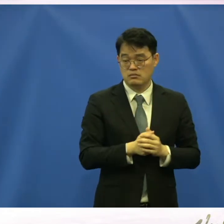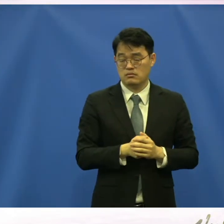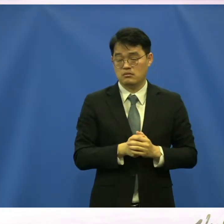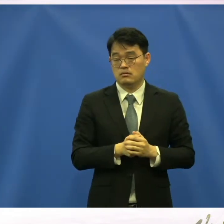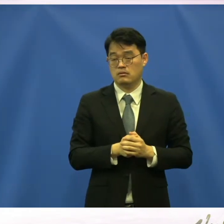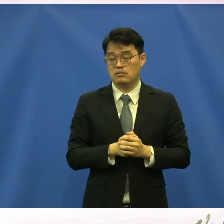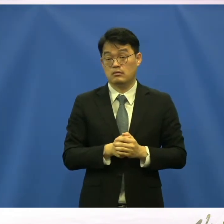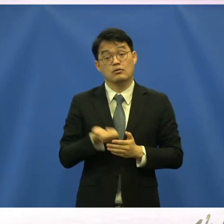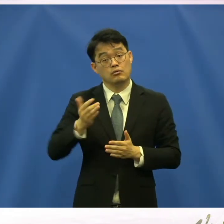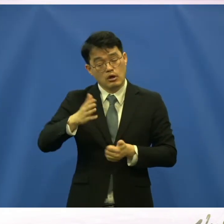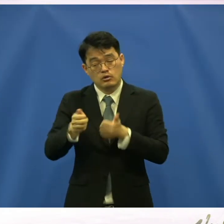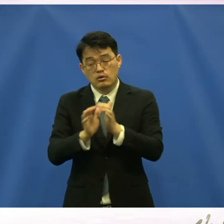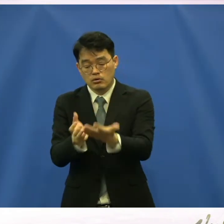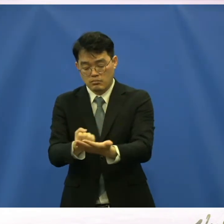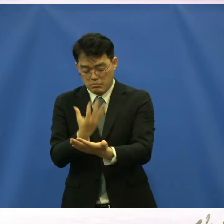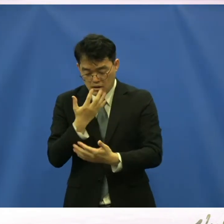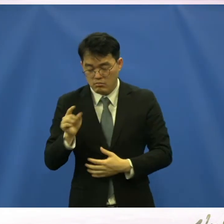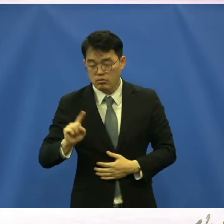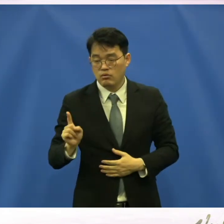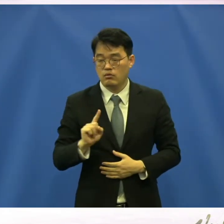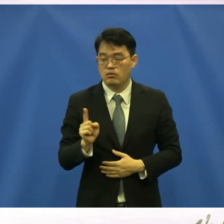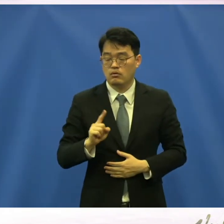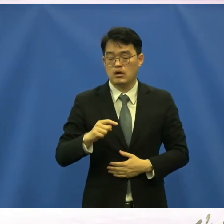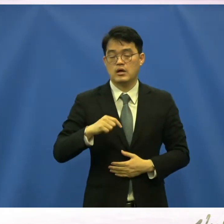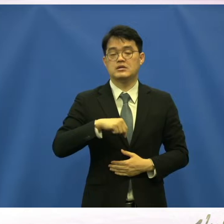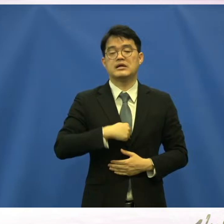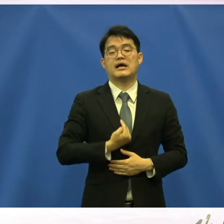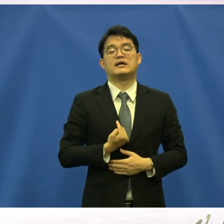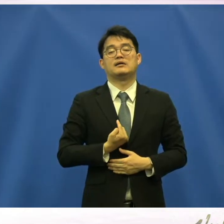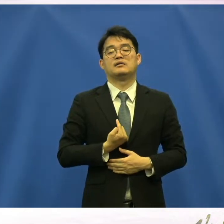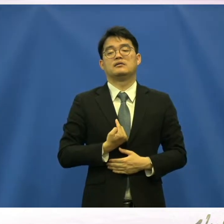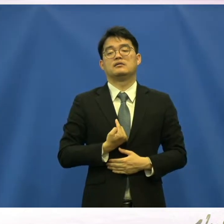너가 자아가 부인이 안 되면 십자가를 따를 수 없는 거예요.